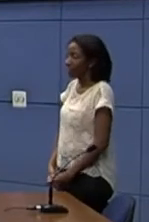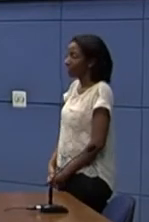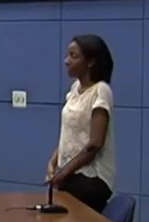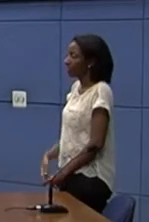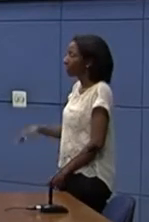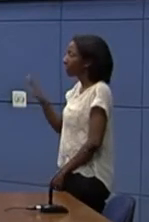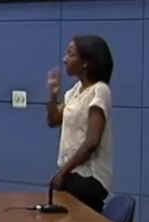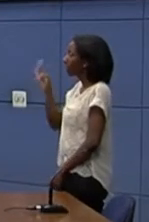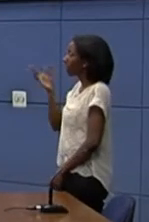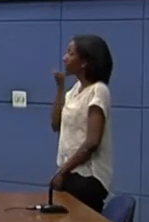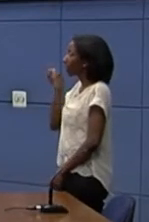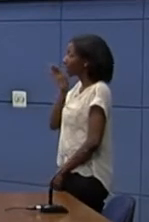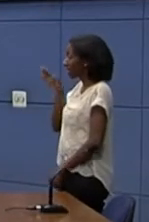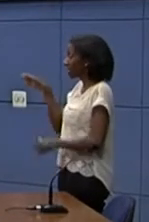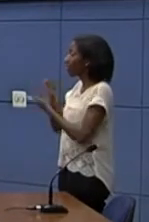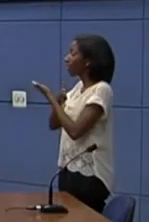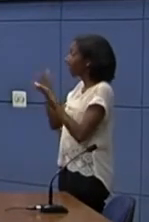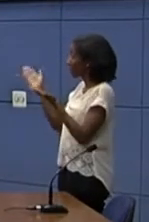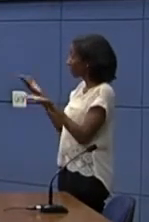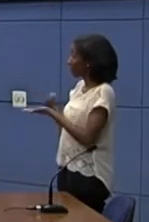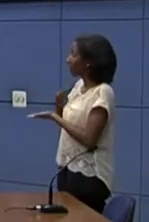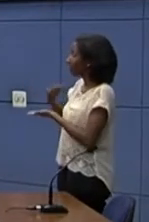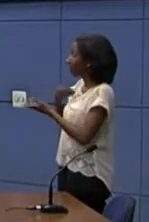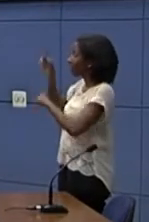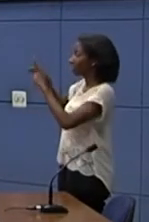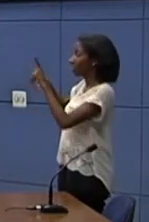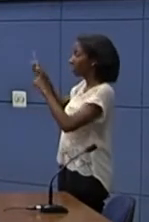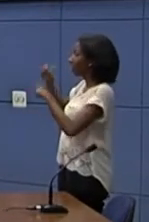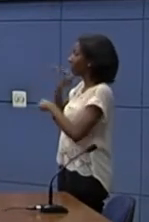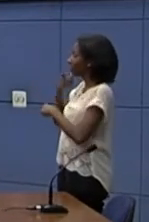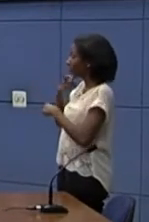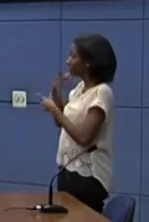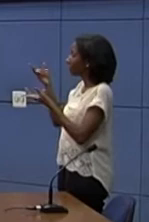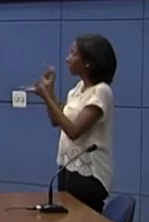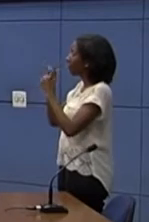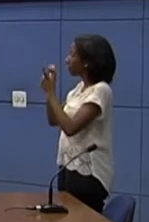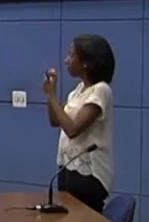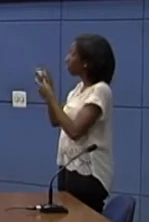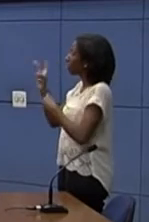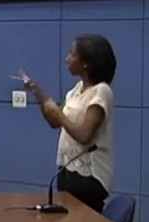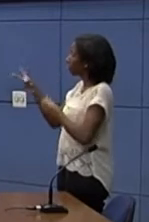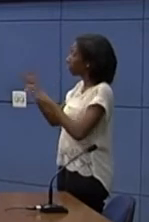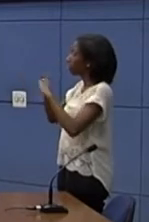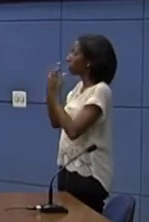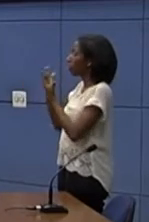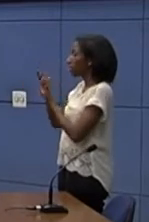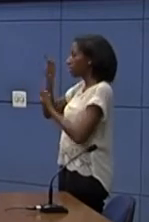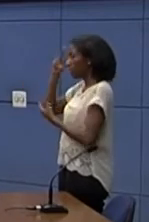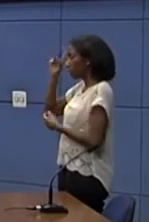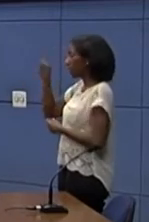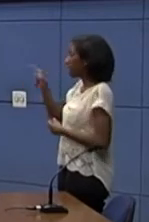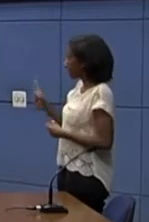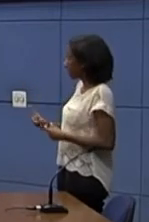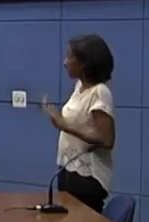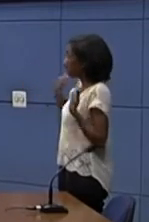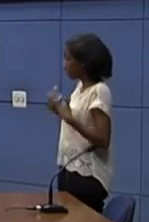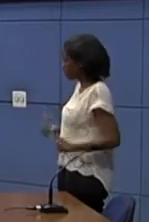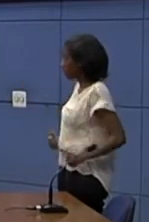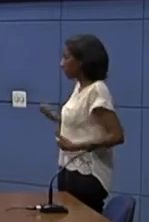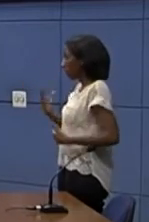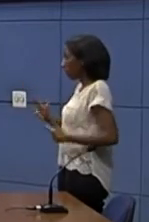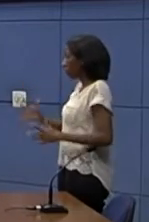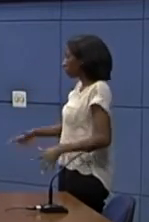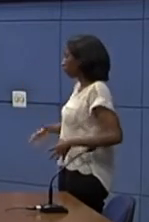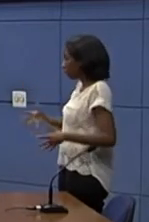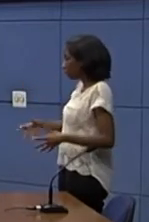boa tarde. Começa ao vivo pela TV Câmara de Campinas a reunião da Comissão Permanente de Pessoas com Deficiência Física ou Mobilidade Reduzida, presidida